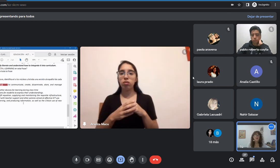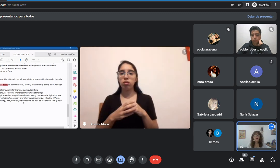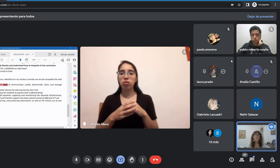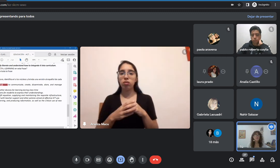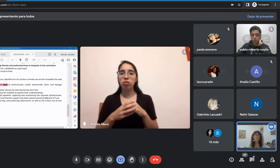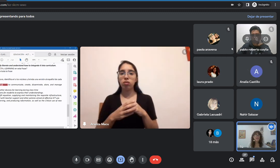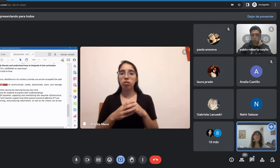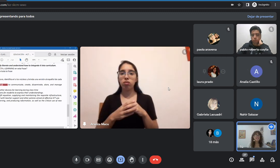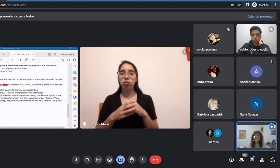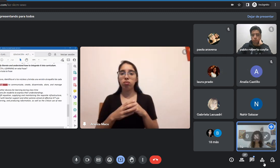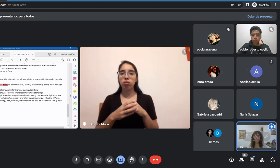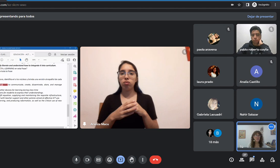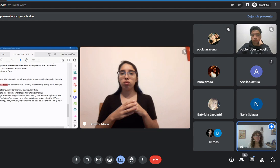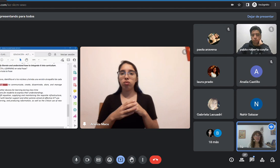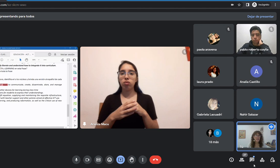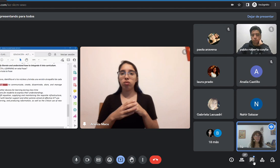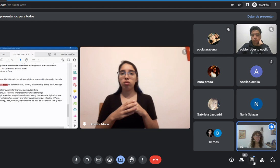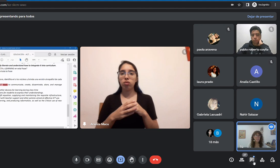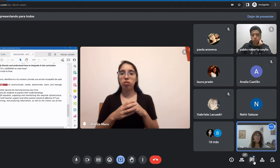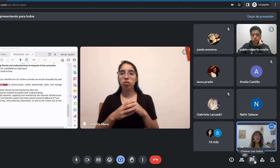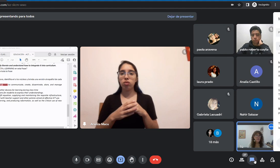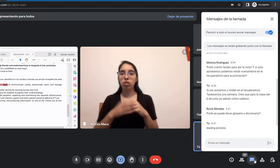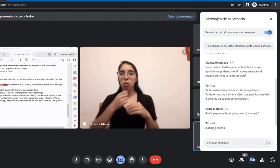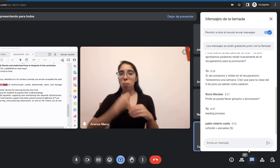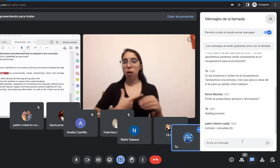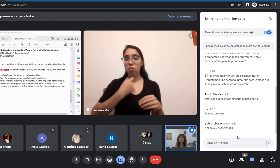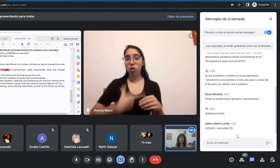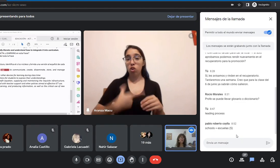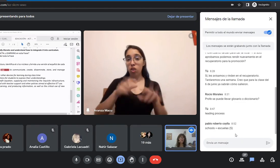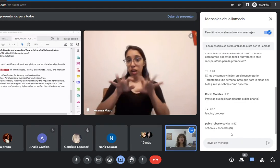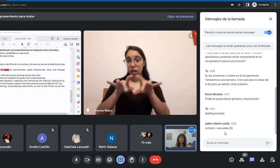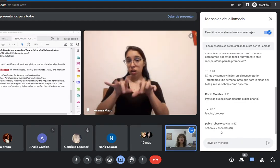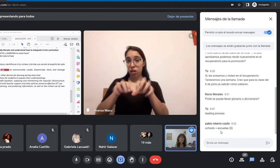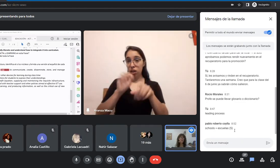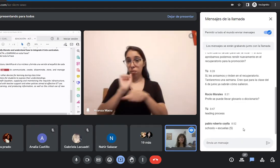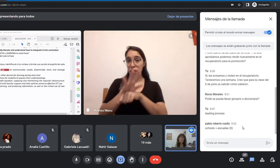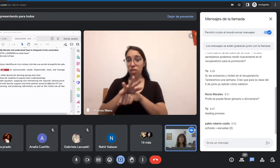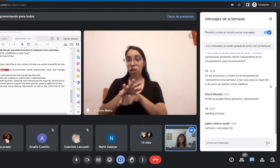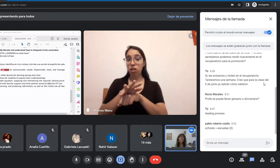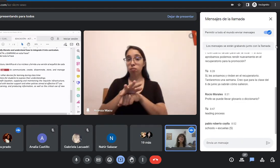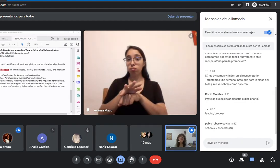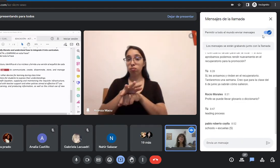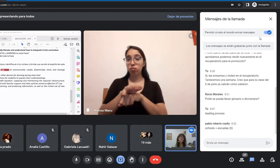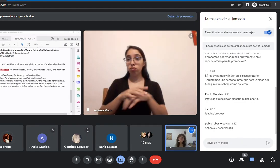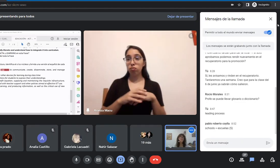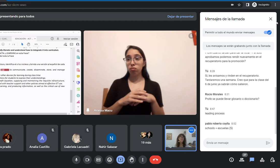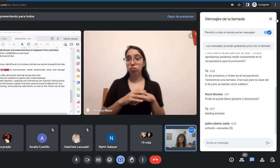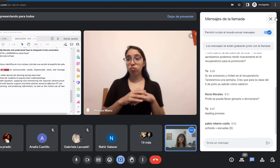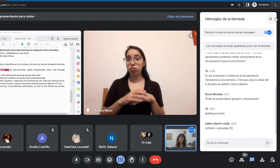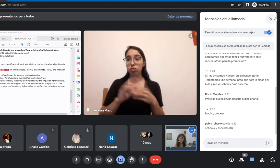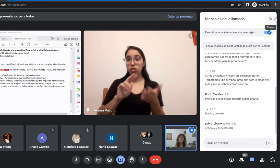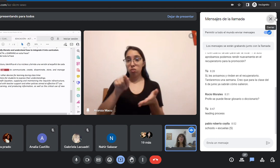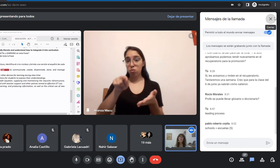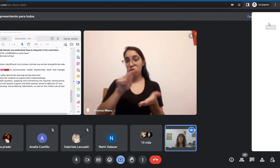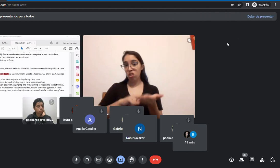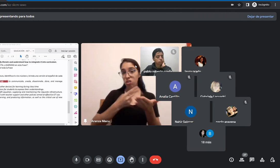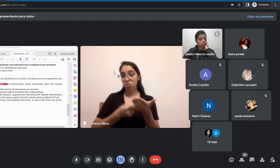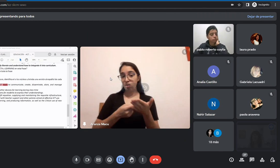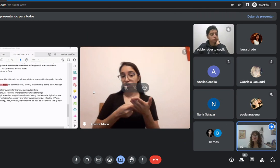Pablo, si vos la hiciste, ¿querés escribirla? A ver, alguien más escribió. Pablo, escuelas. ¿Querés escribir